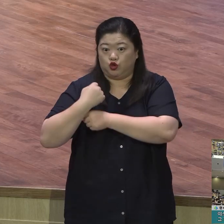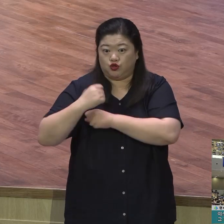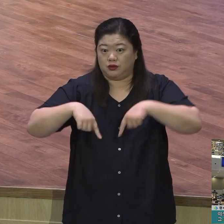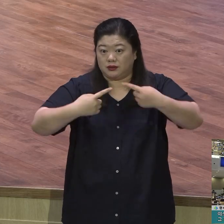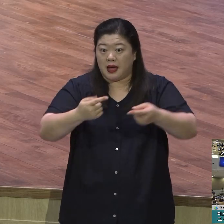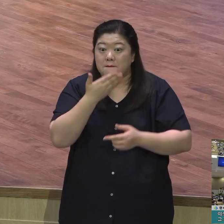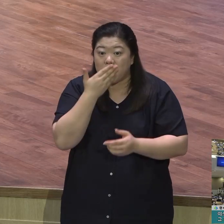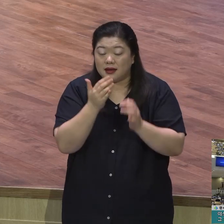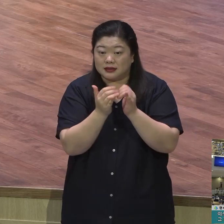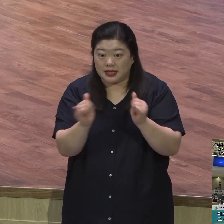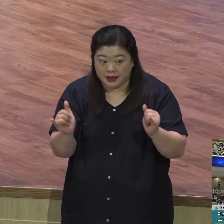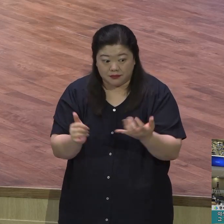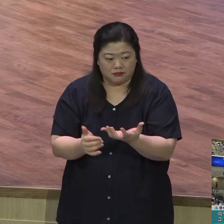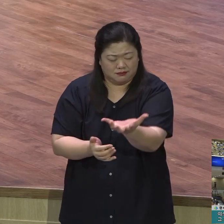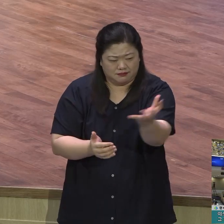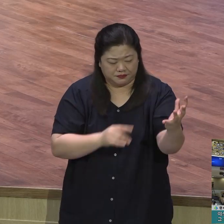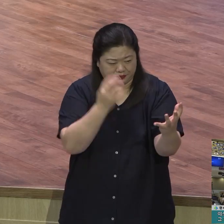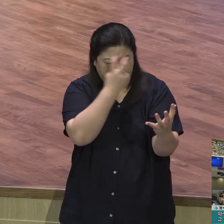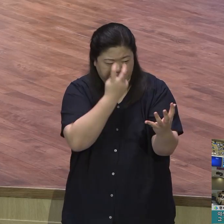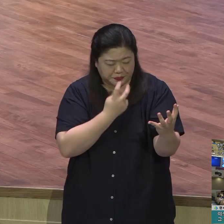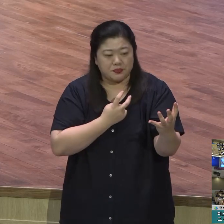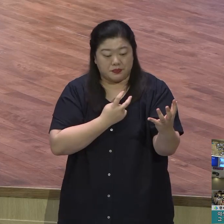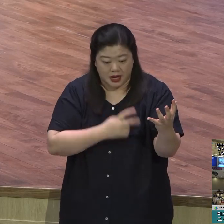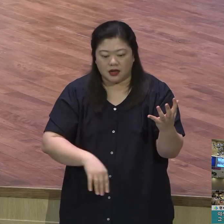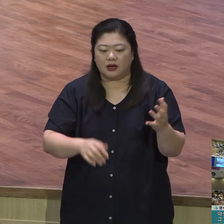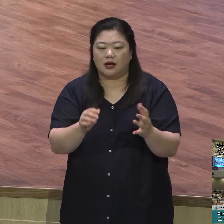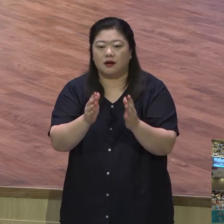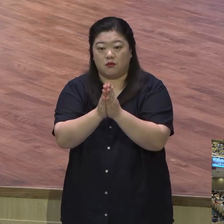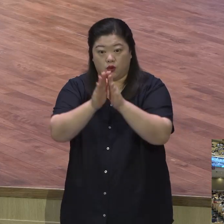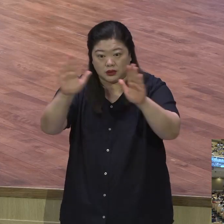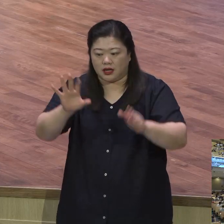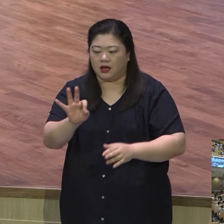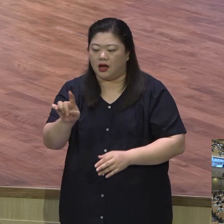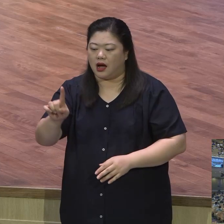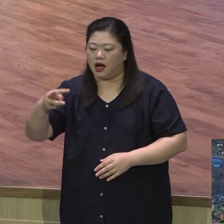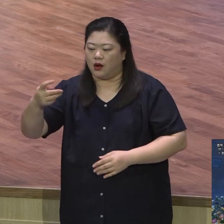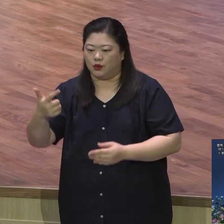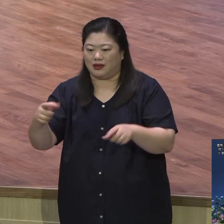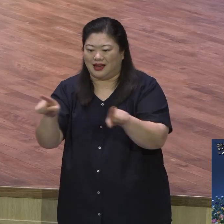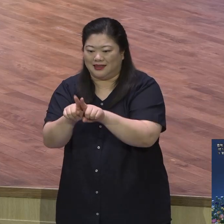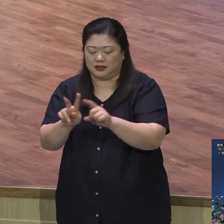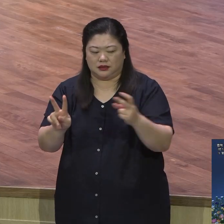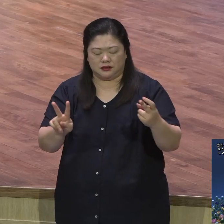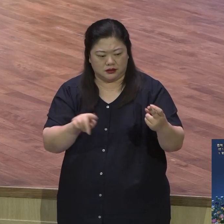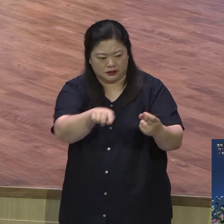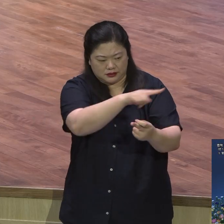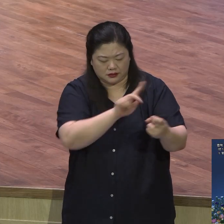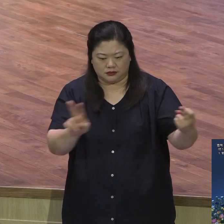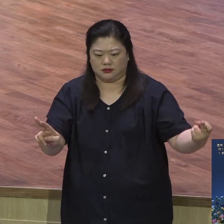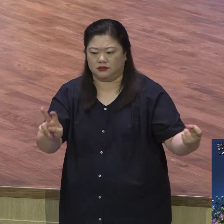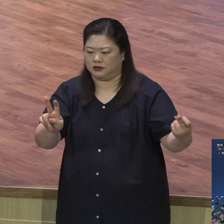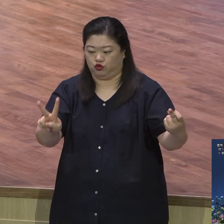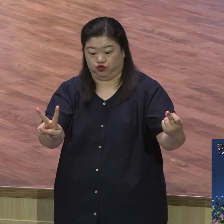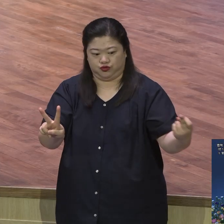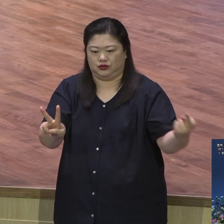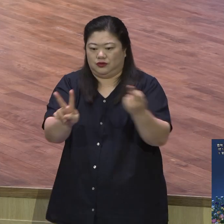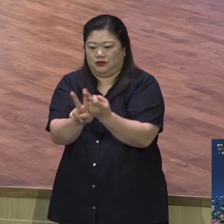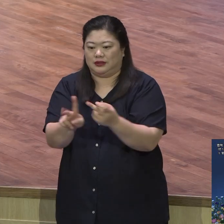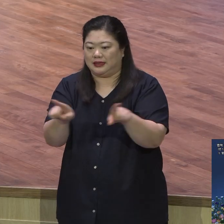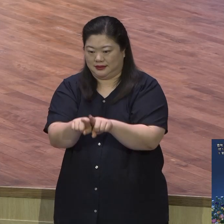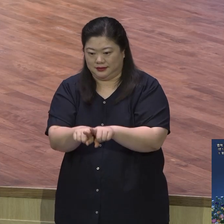모든 자를 너와 아로는 그 진영별로 개수하되 민숙이 일장은 모세가 신의